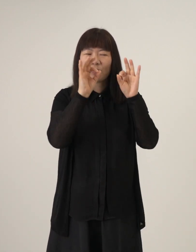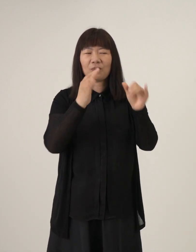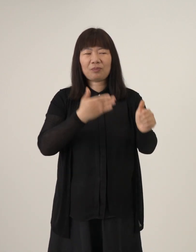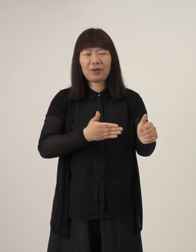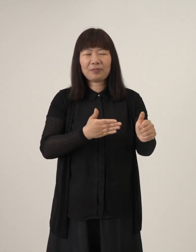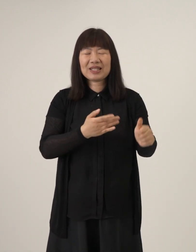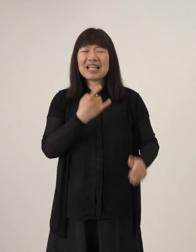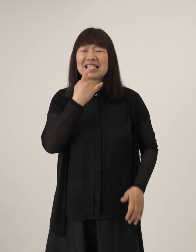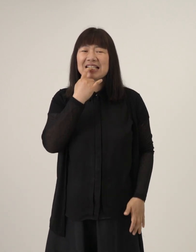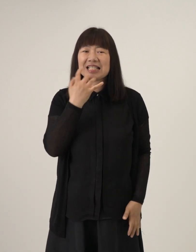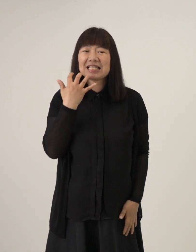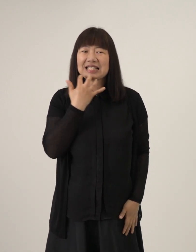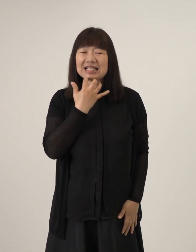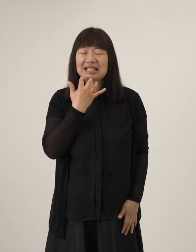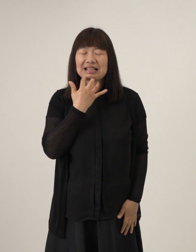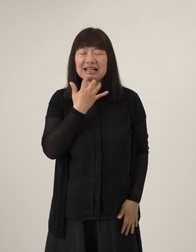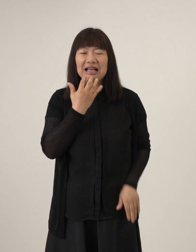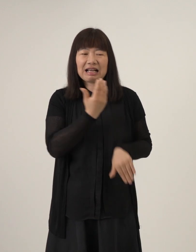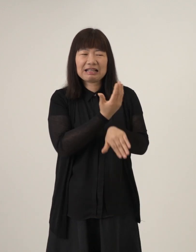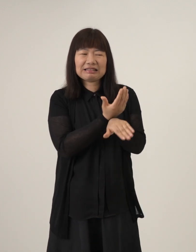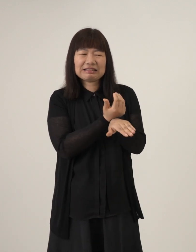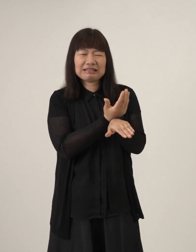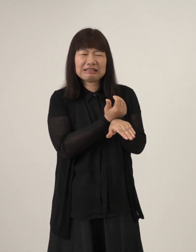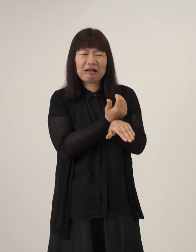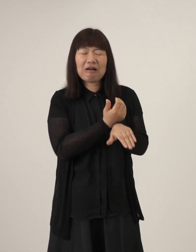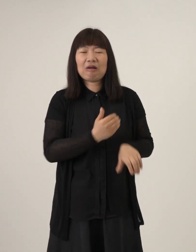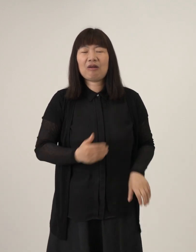어느 하얀 색깔의 트럭인데